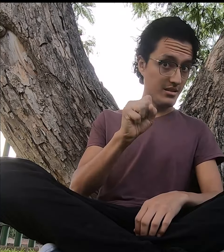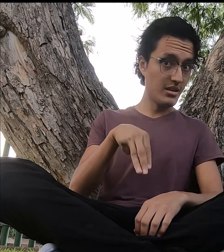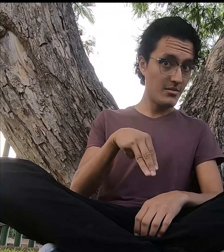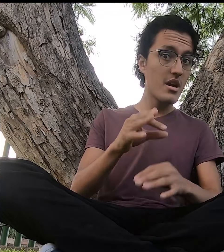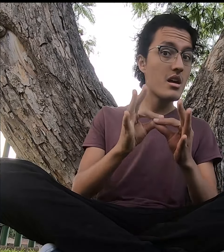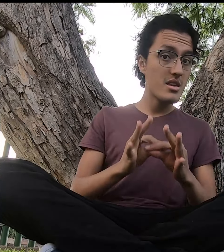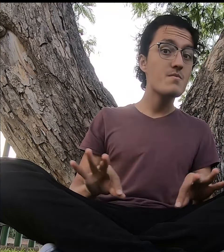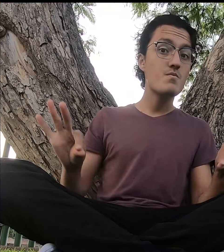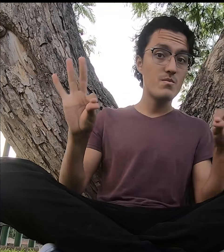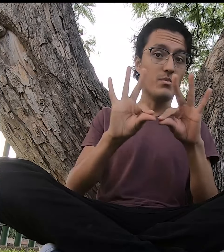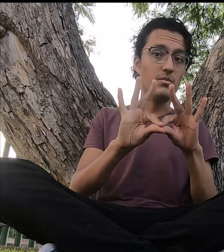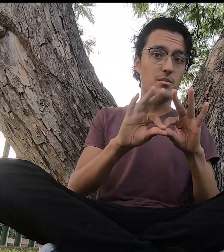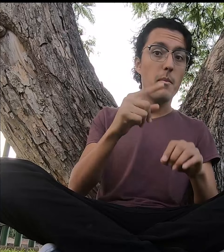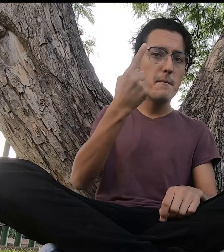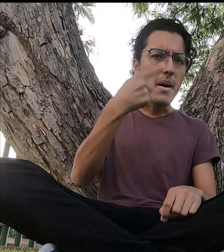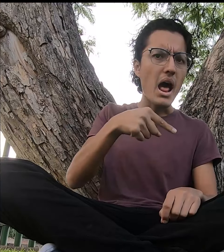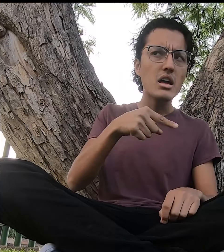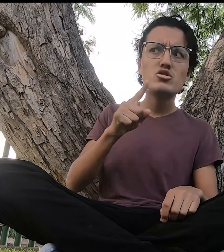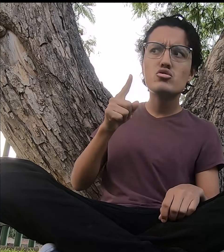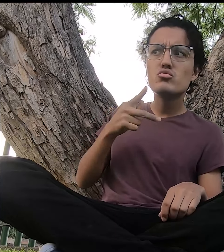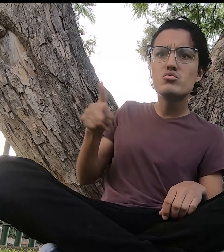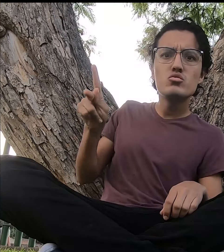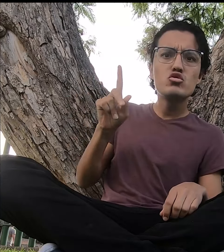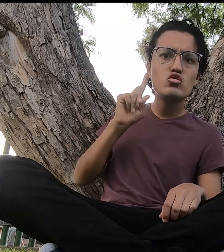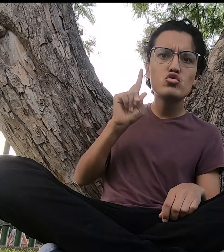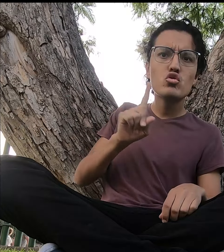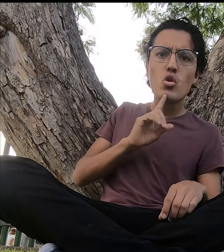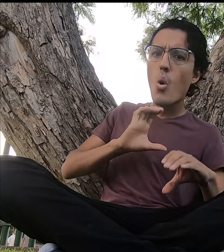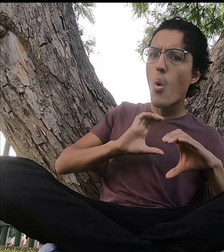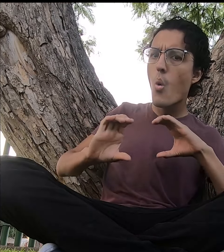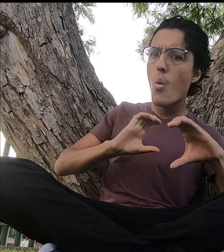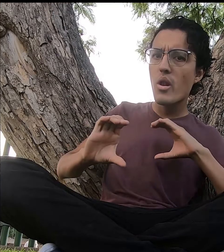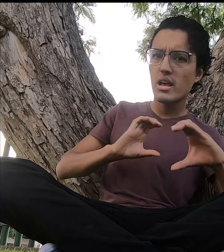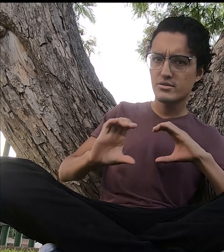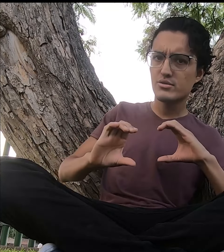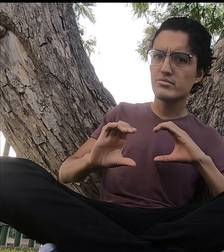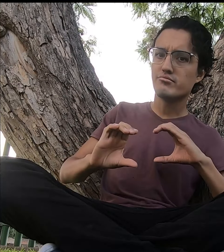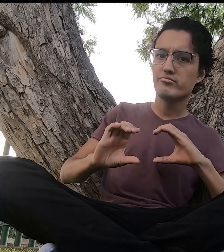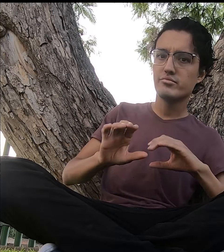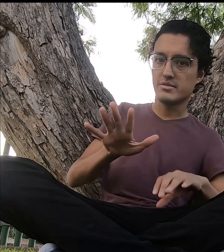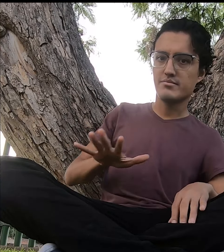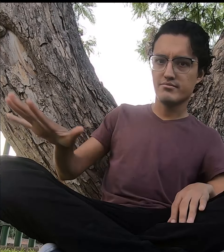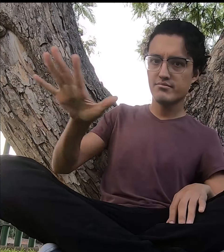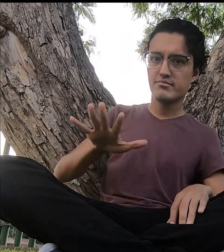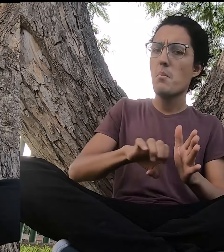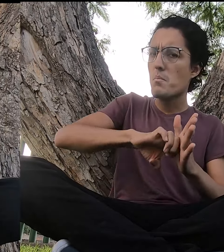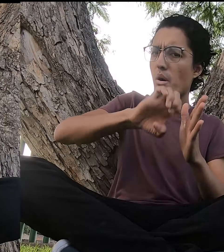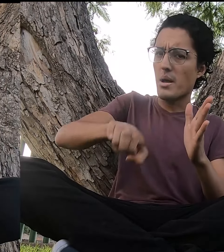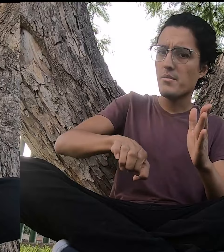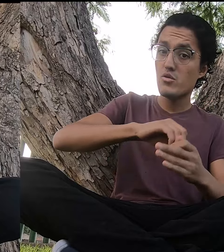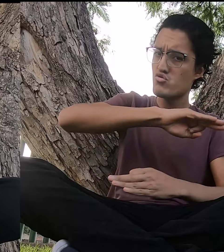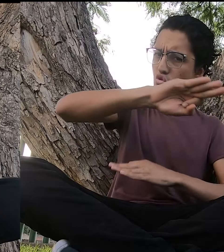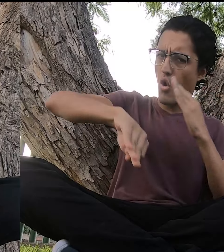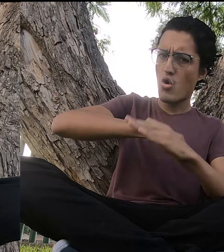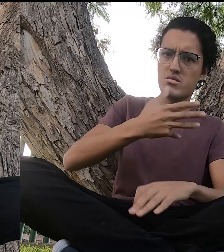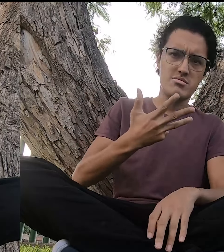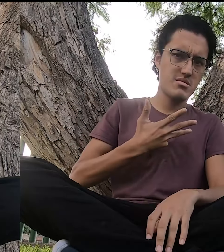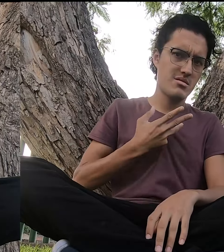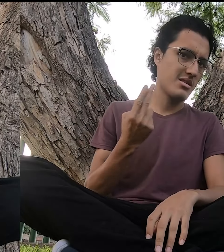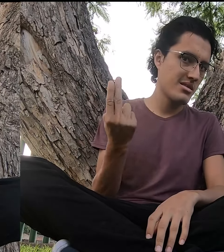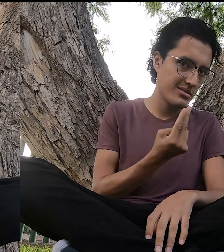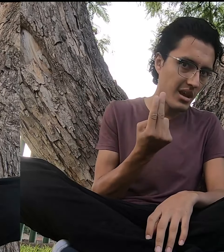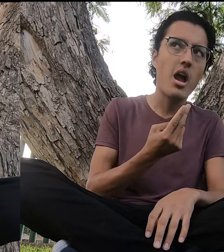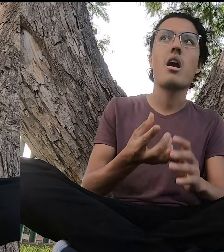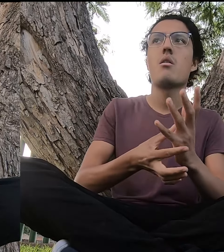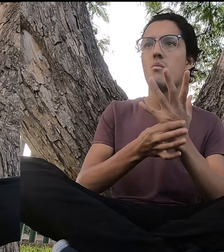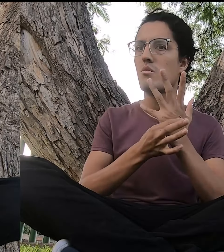lengua de señas mexicana es muy importante porque es la forma de comunicación para una persona sorda. Por ejemplo, todos